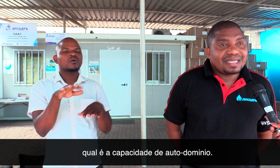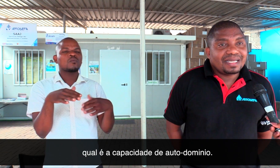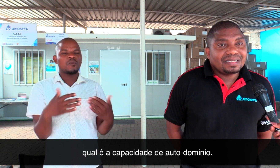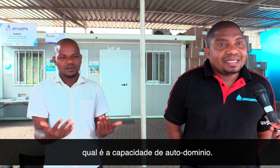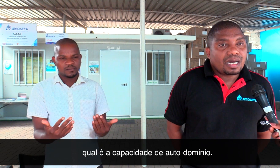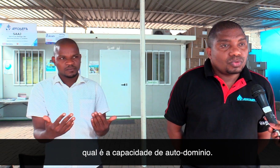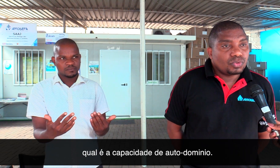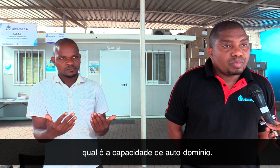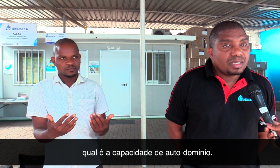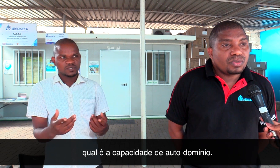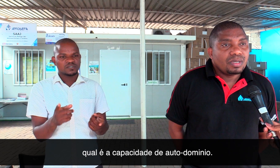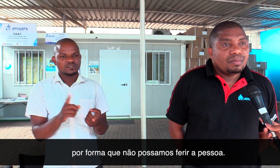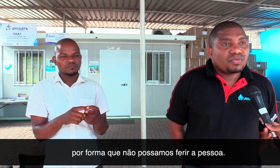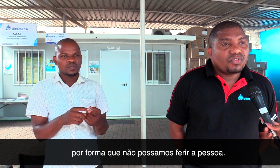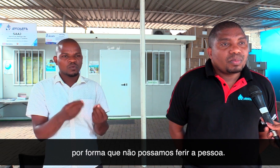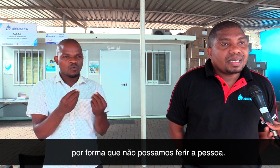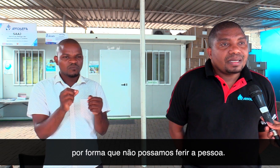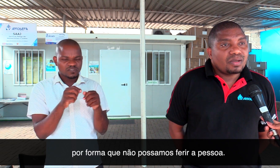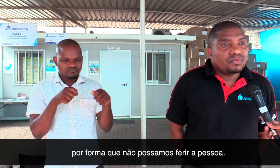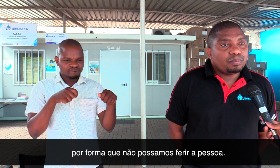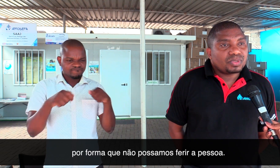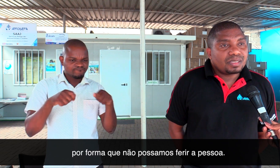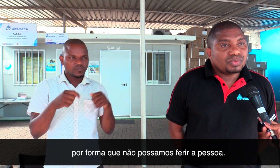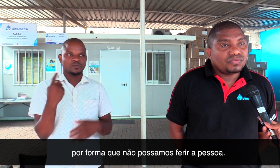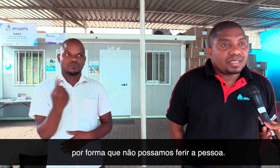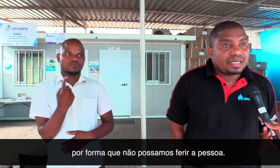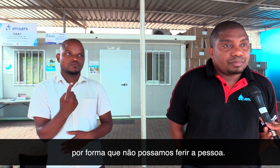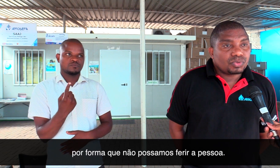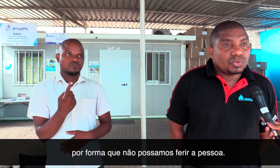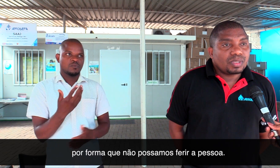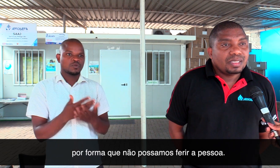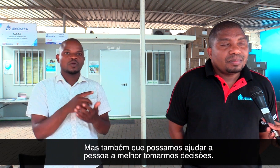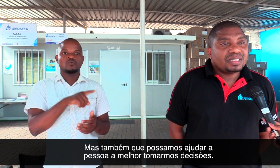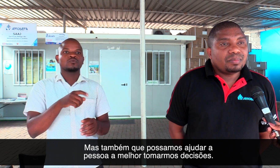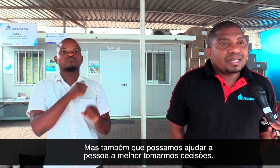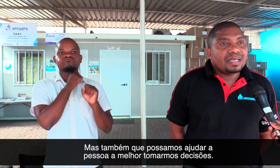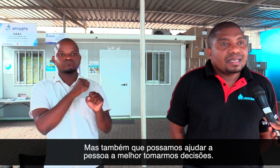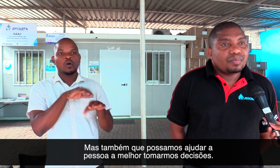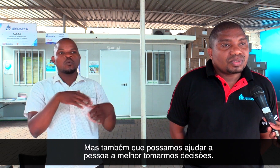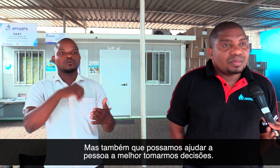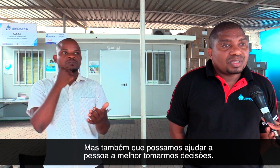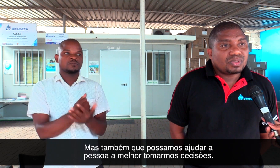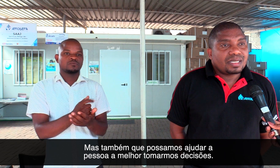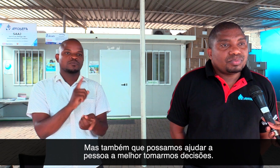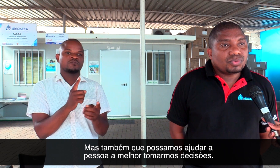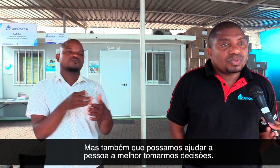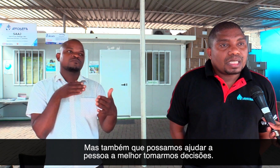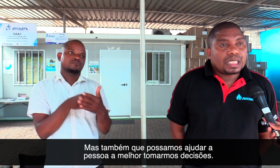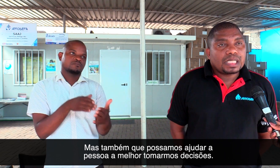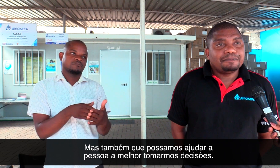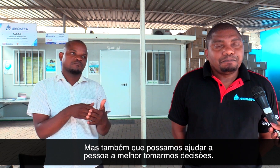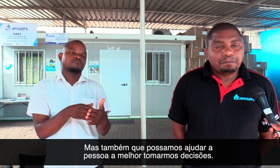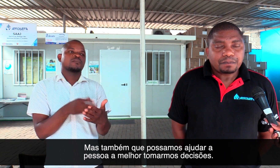pessoa tem de autodomínio, por forma que não possamos ferir a pessoa, mas também que possamos ajudar a